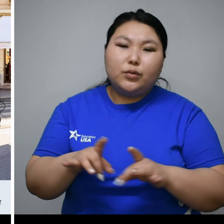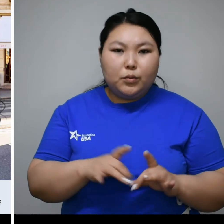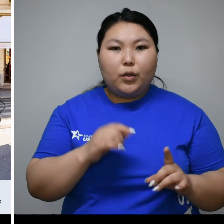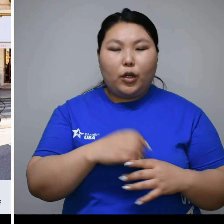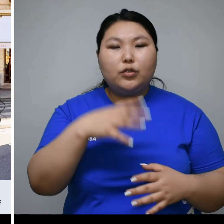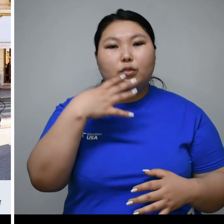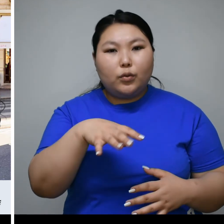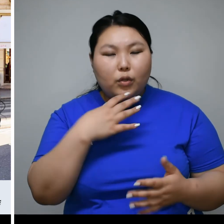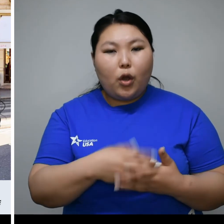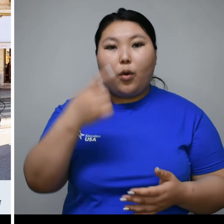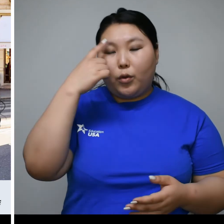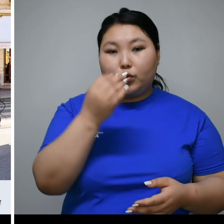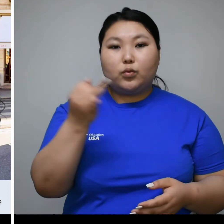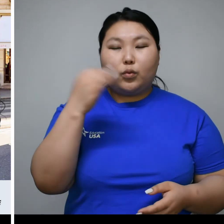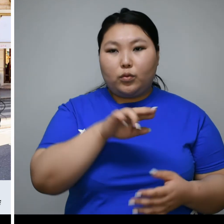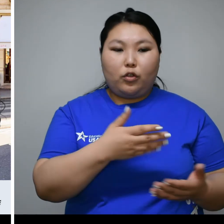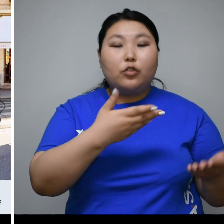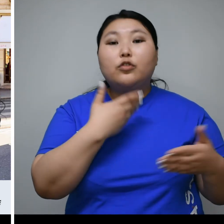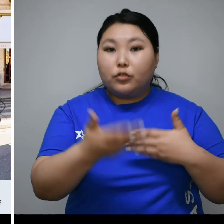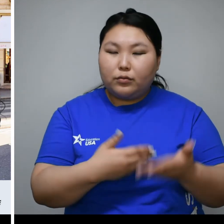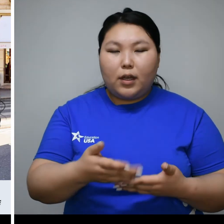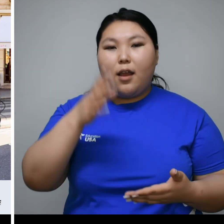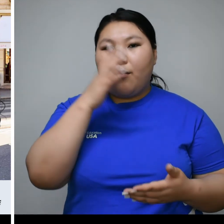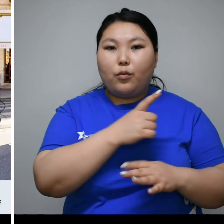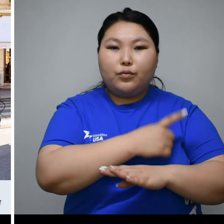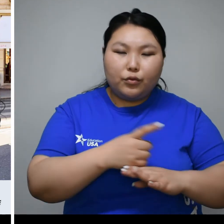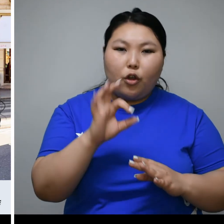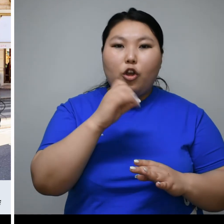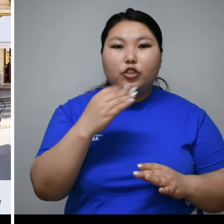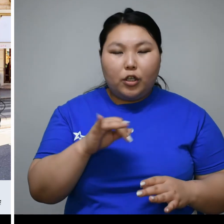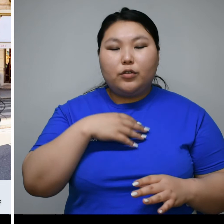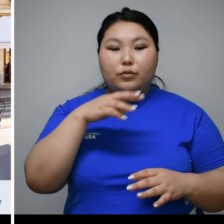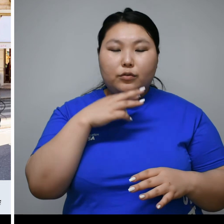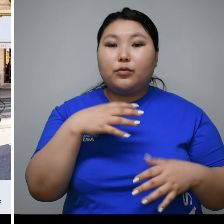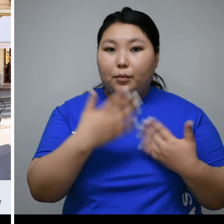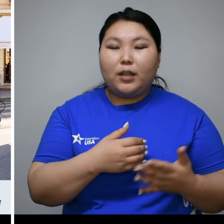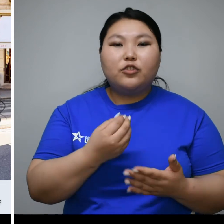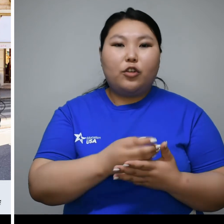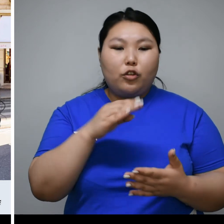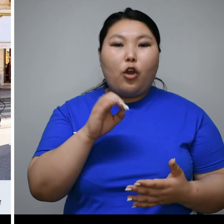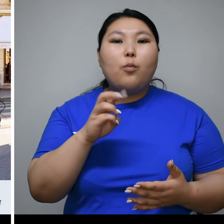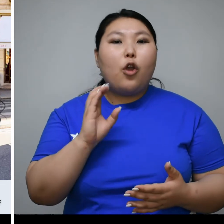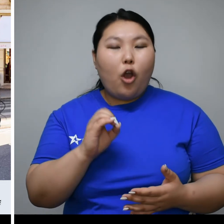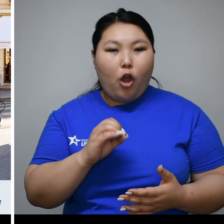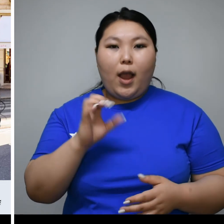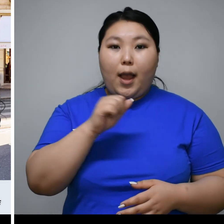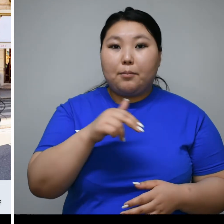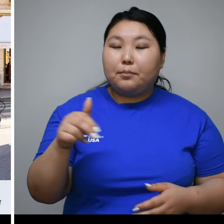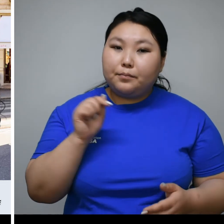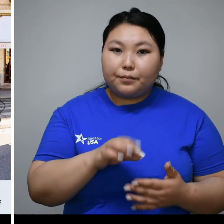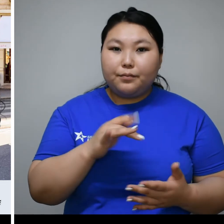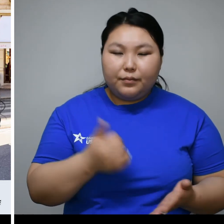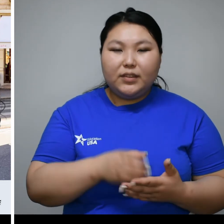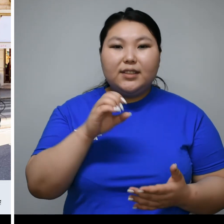бүрийн зөвлөгөө монголчууд өгсөн яг үр дүнтэй өгөөчтэй зөвлөгөөнүүд байсан. Жишээ нь Tomio application дээр ч юм